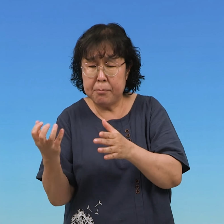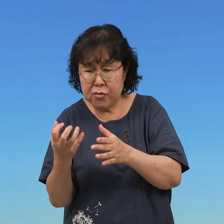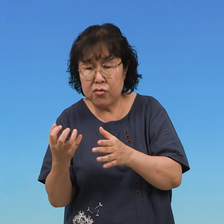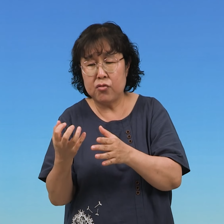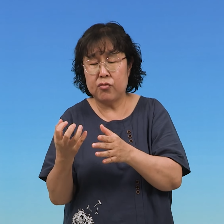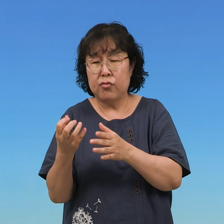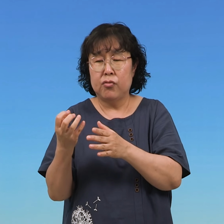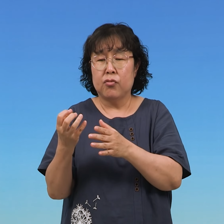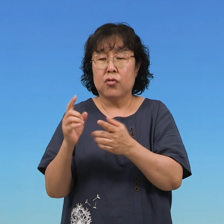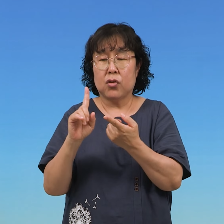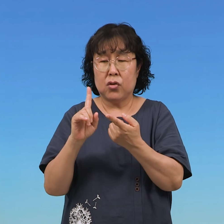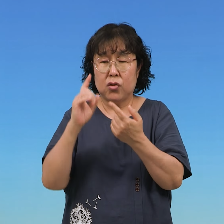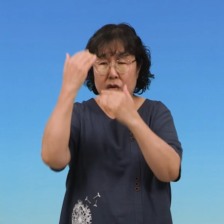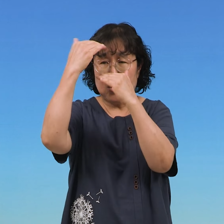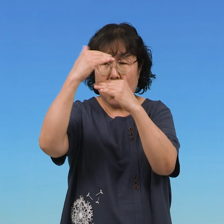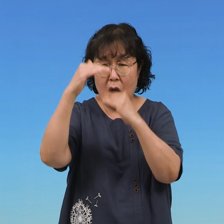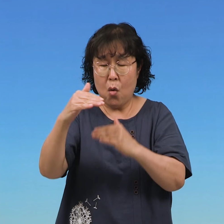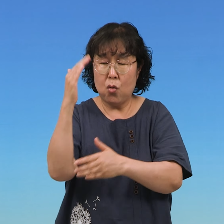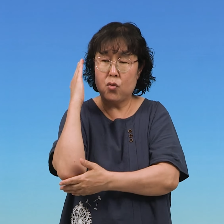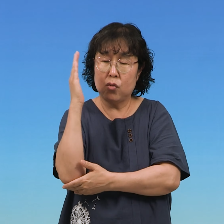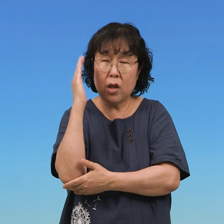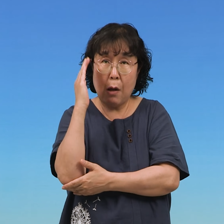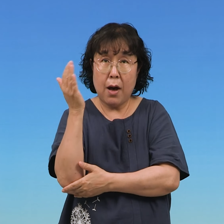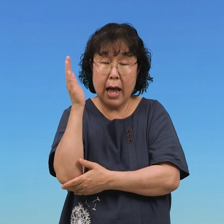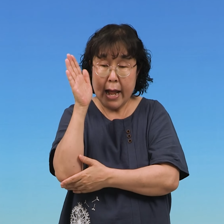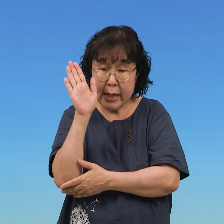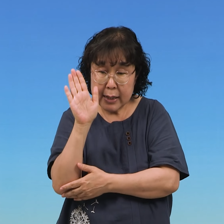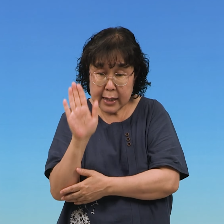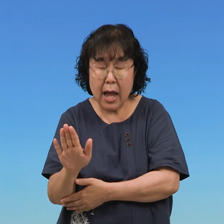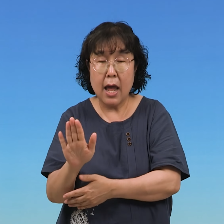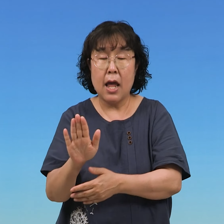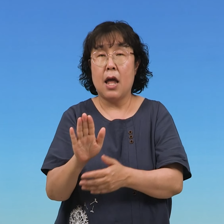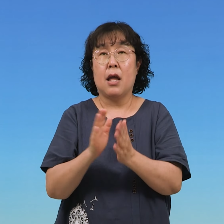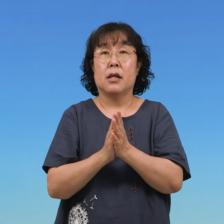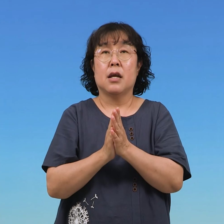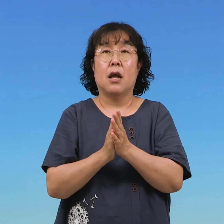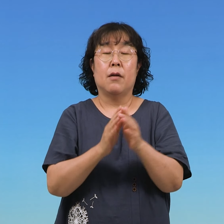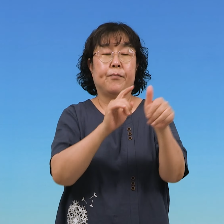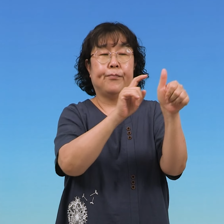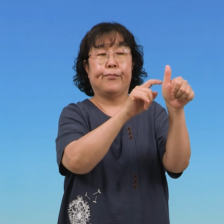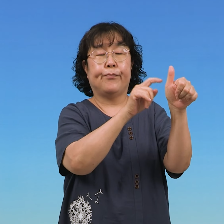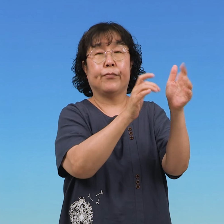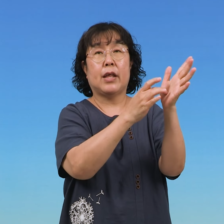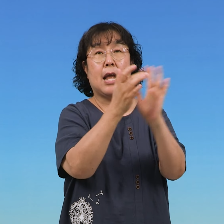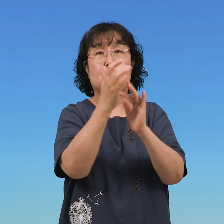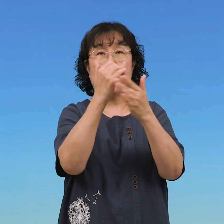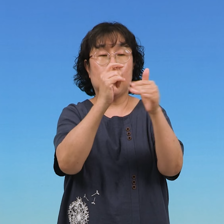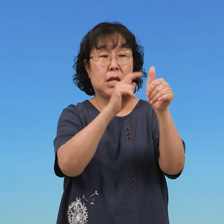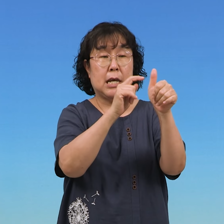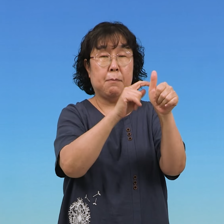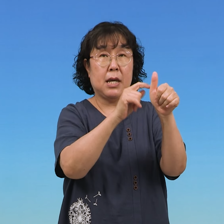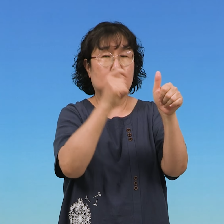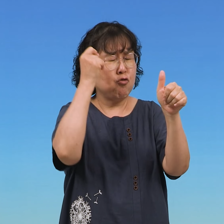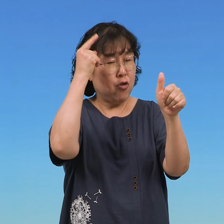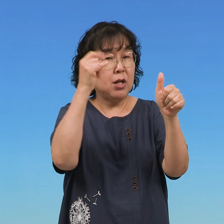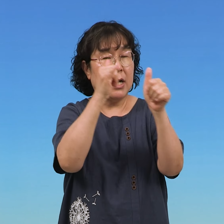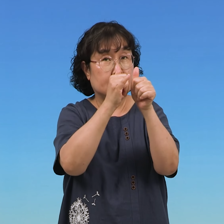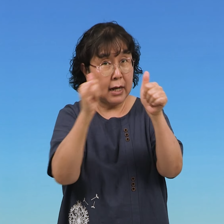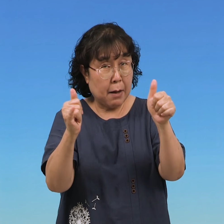있던 이 수가성 여인이 이 대화를 하는 이분이 비범한 분이구나, 이분이 선지자구나라고